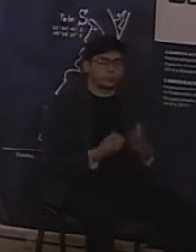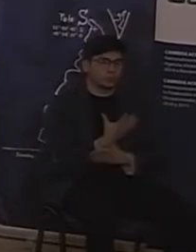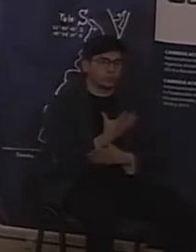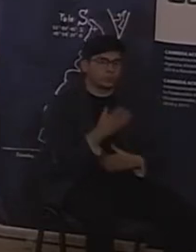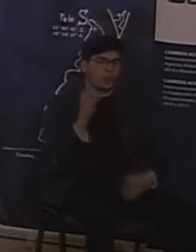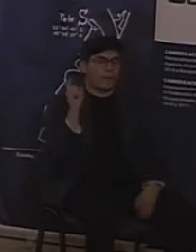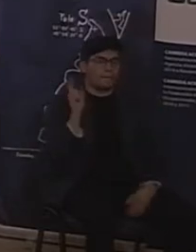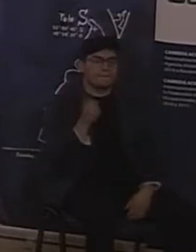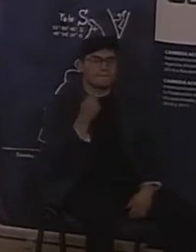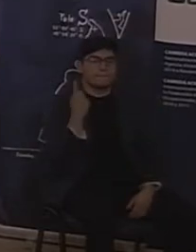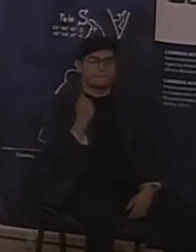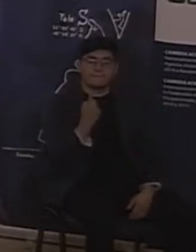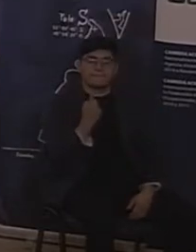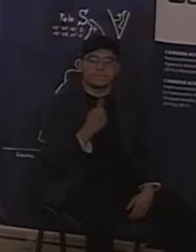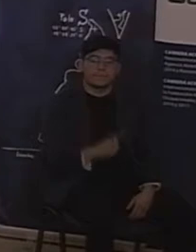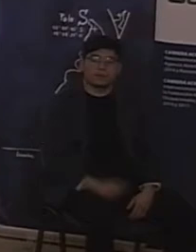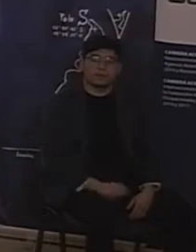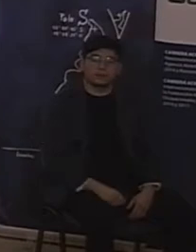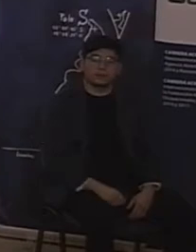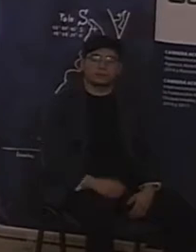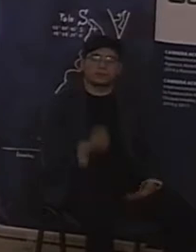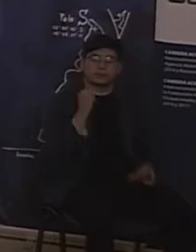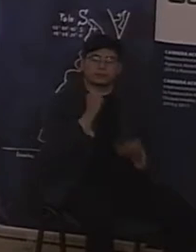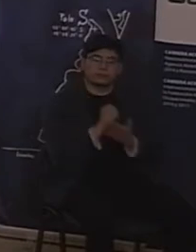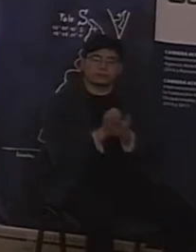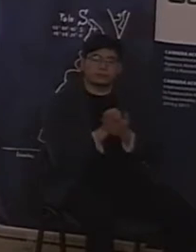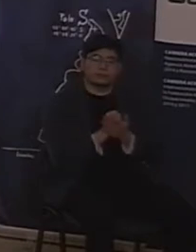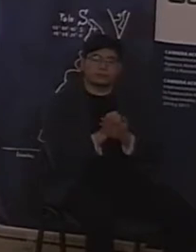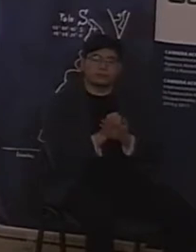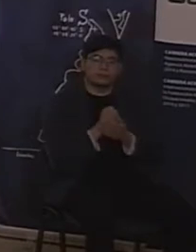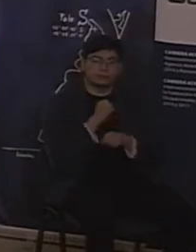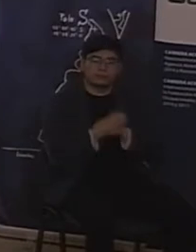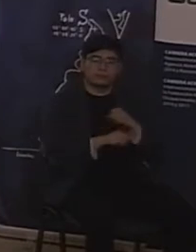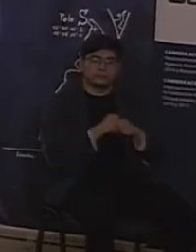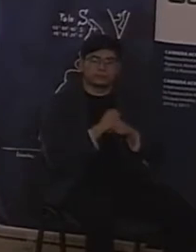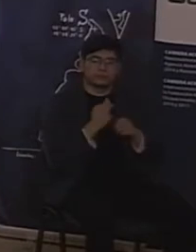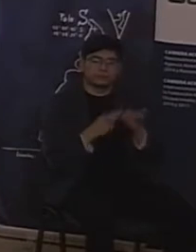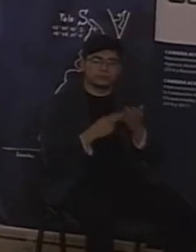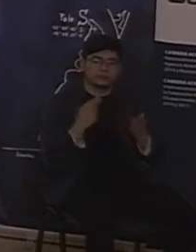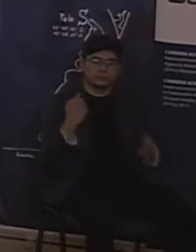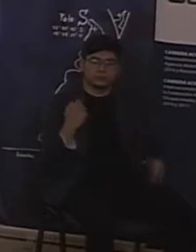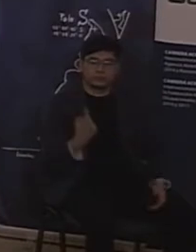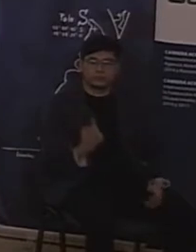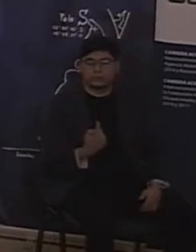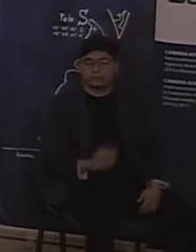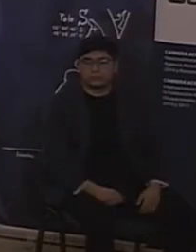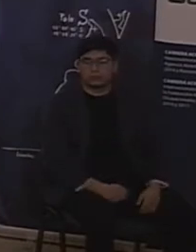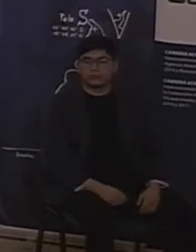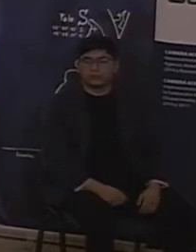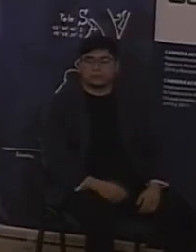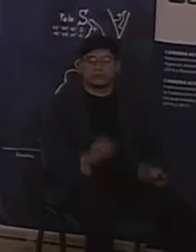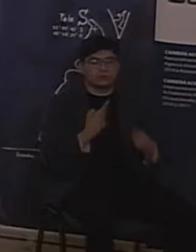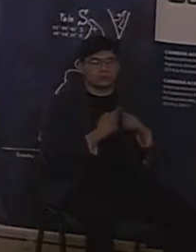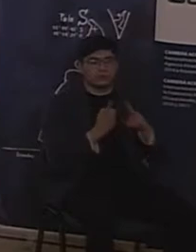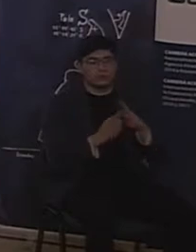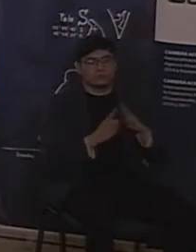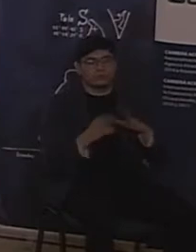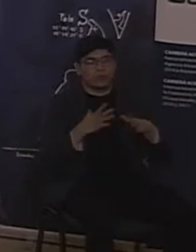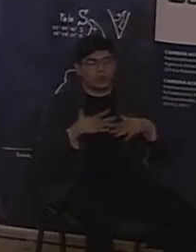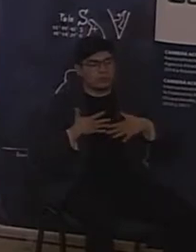pacto de derechos humanos del siglo 21 como las ideas fluyen en distintos idiomas con distintas pasiones